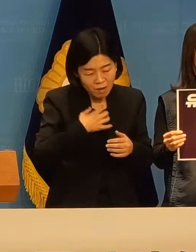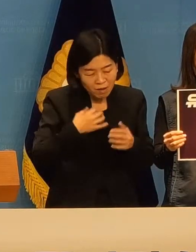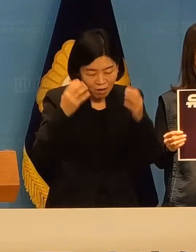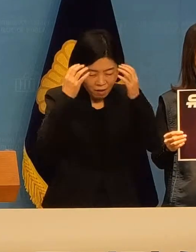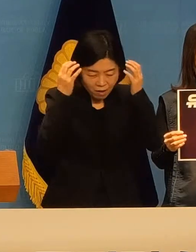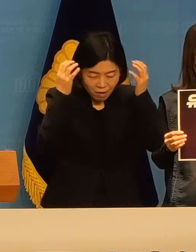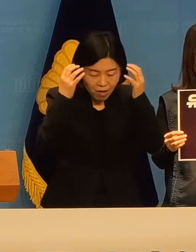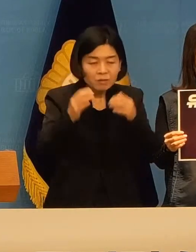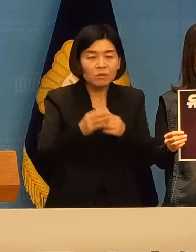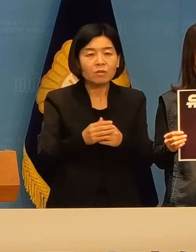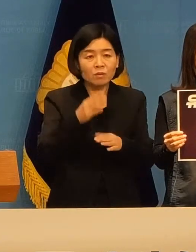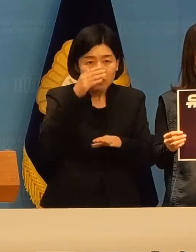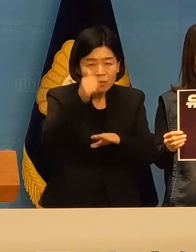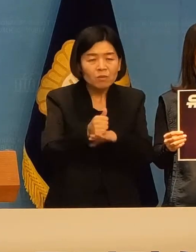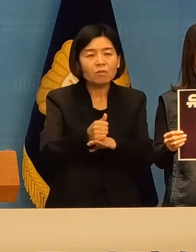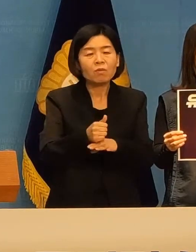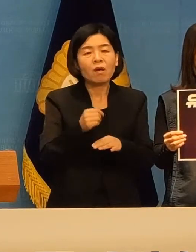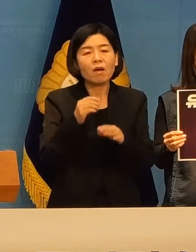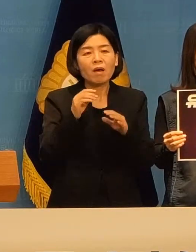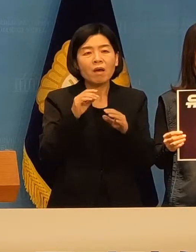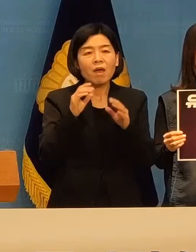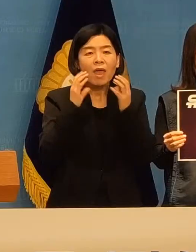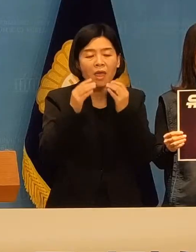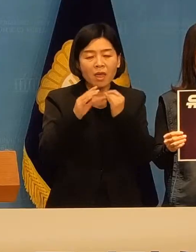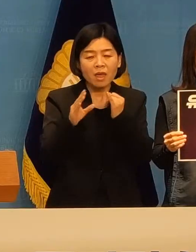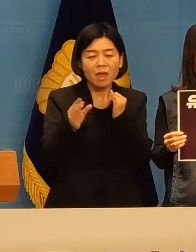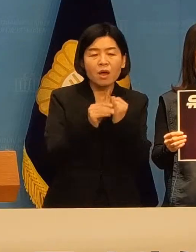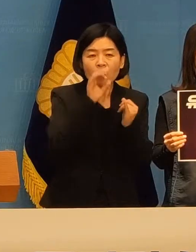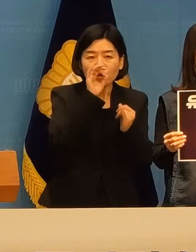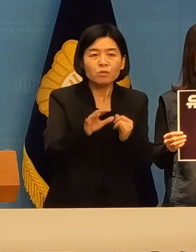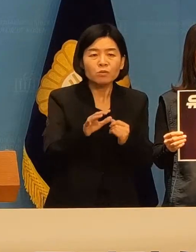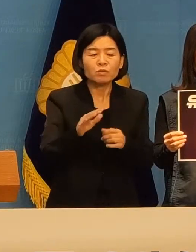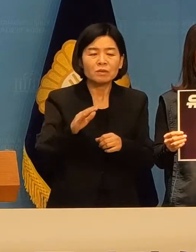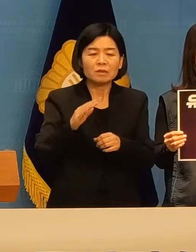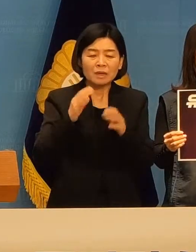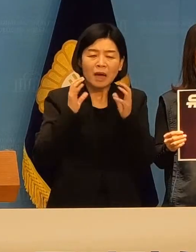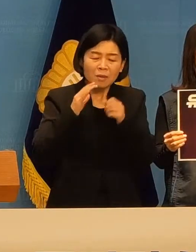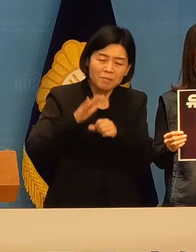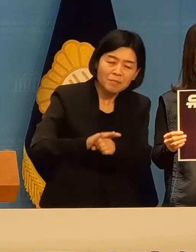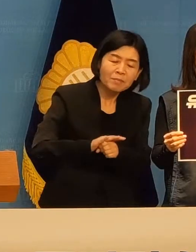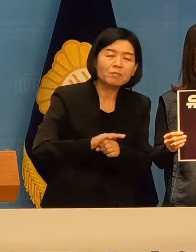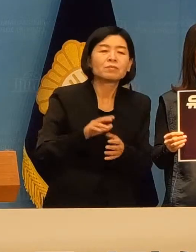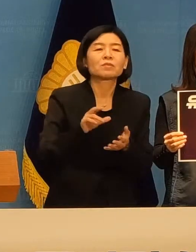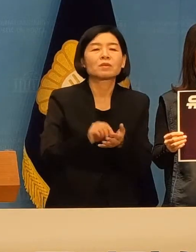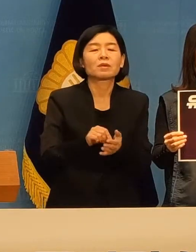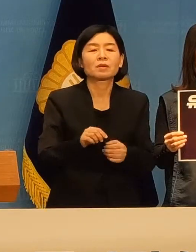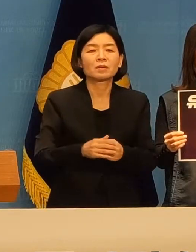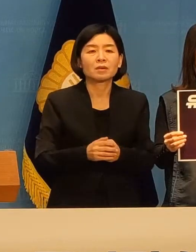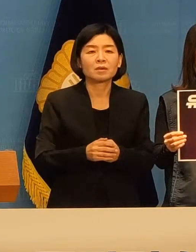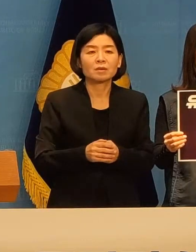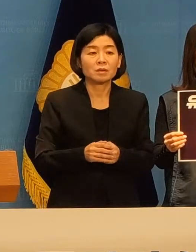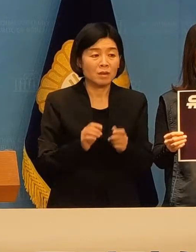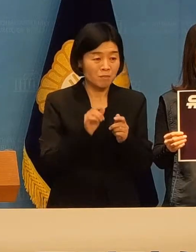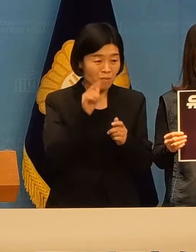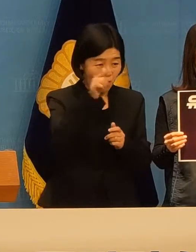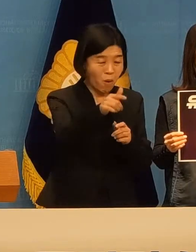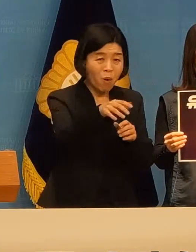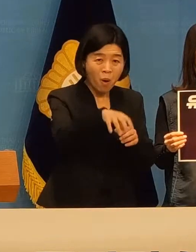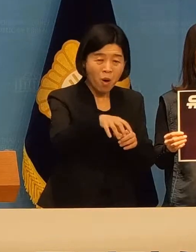있습니다. 이런 환경에서 일하고 있는 노동자에게 미비한 격지수당 근거로